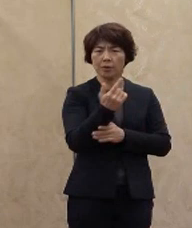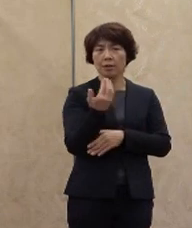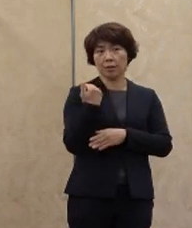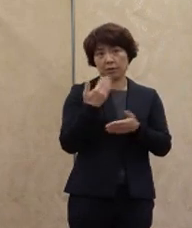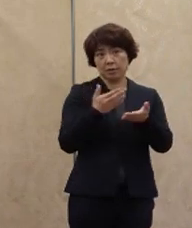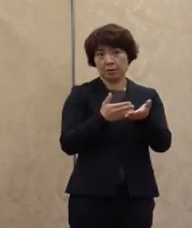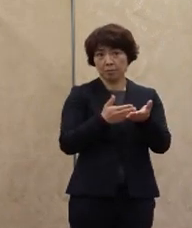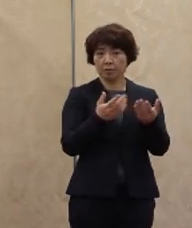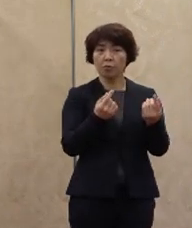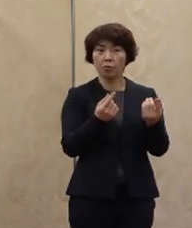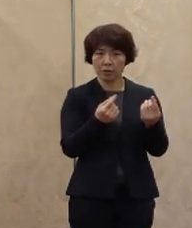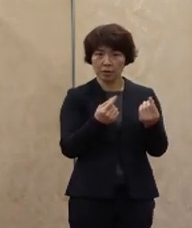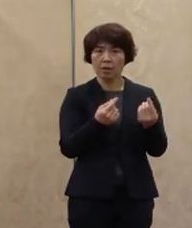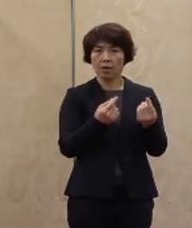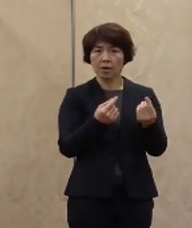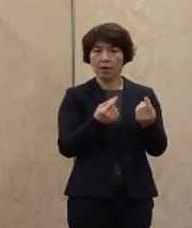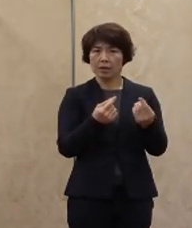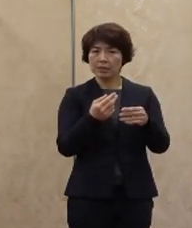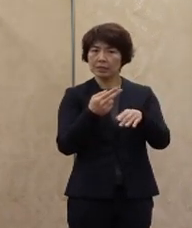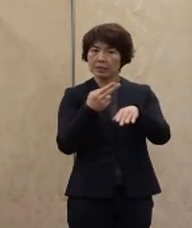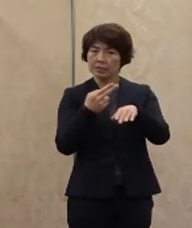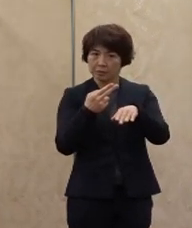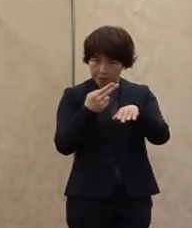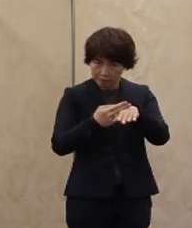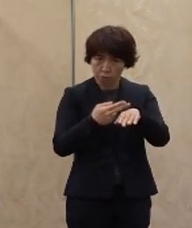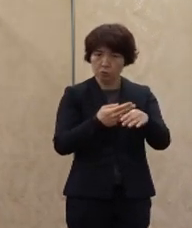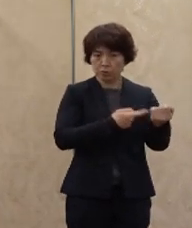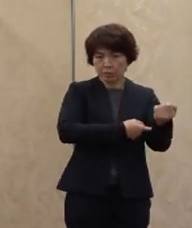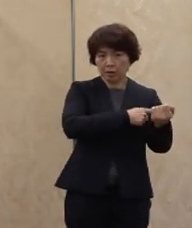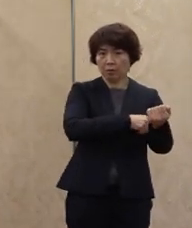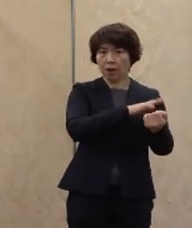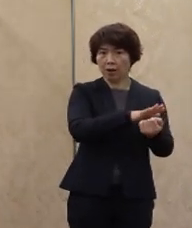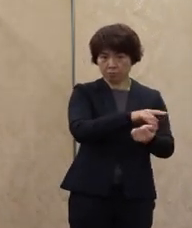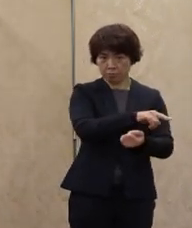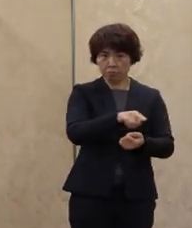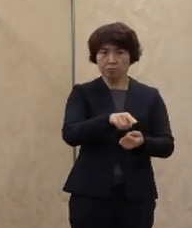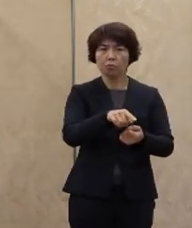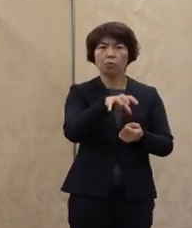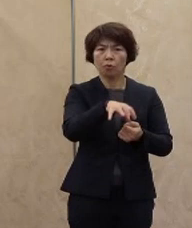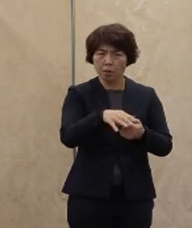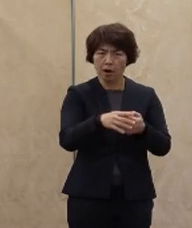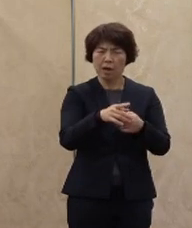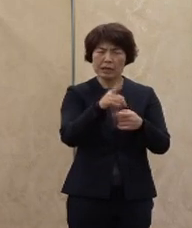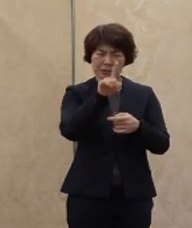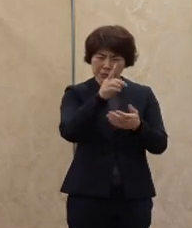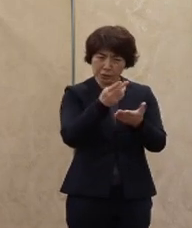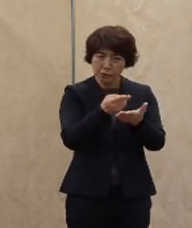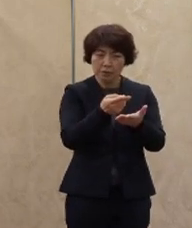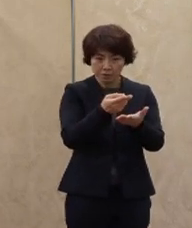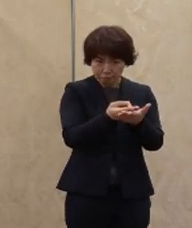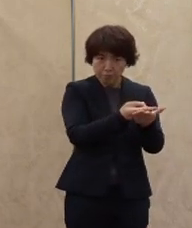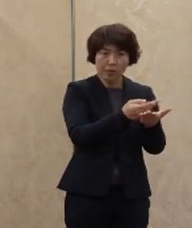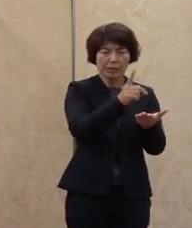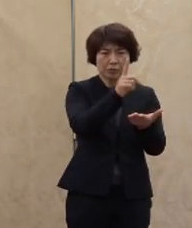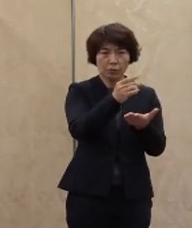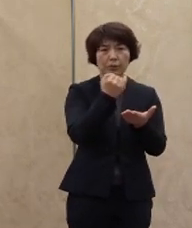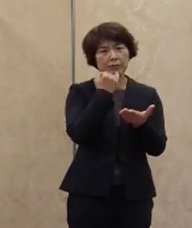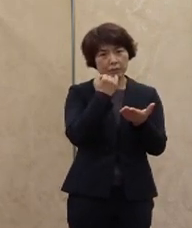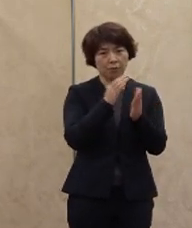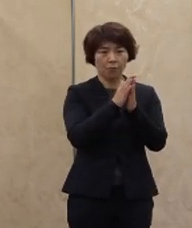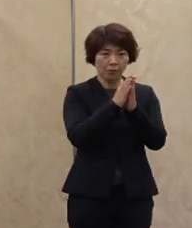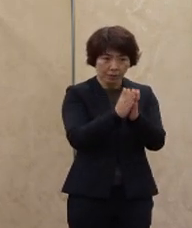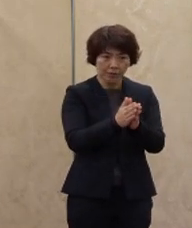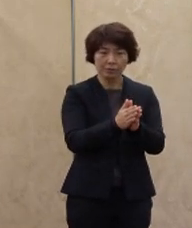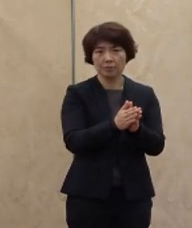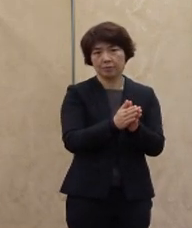げた通り一定の実力力があってそれができる病院については一生二生はお願いしますというところを今やっているということです。